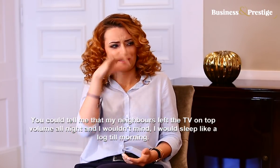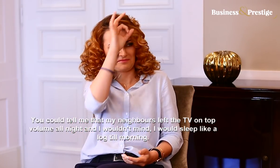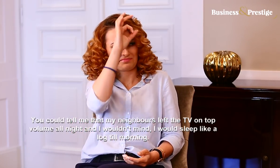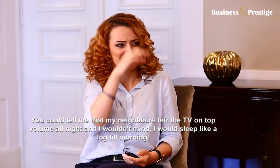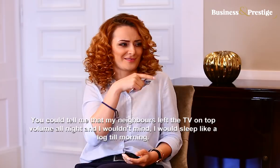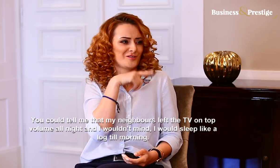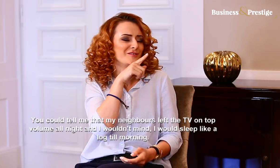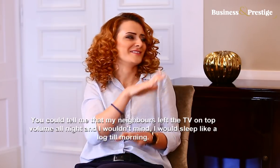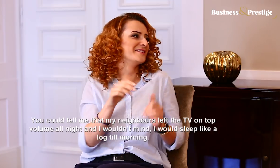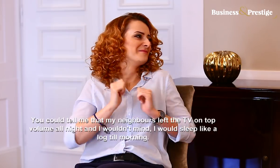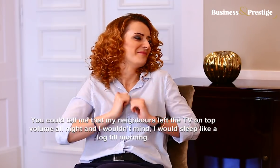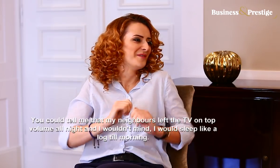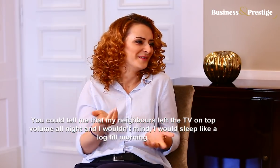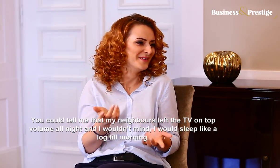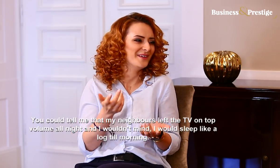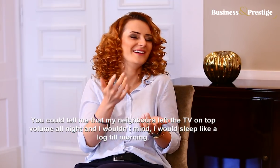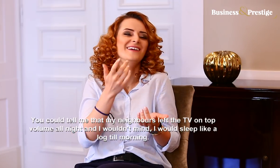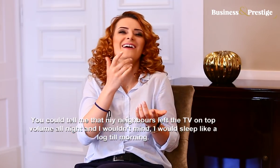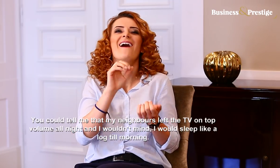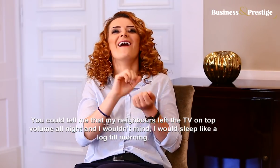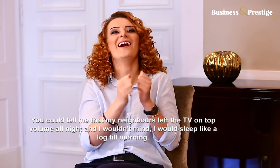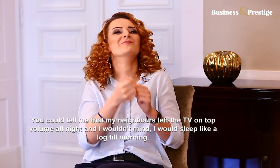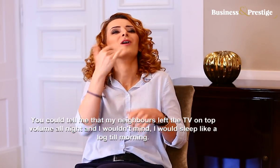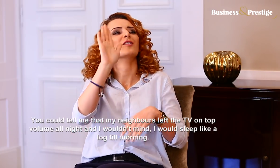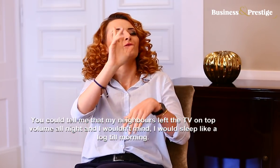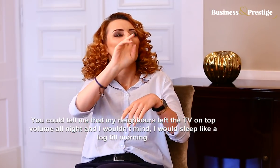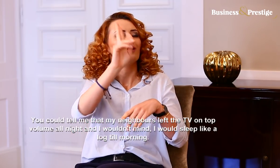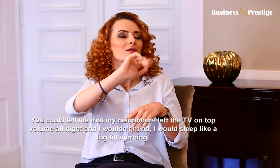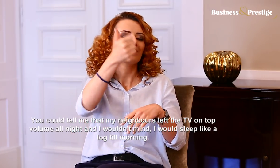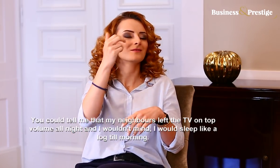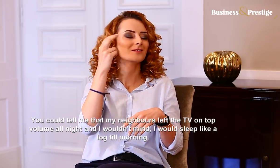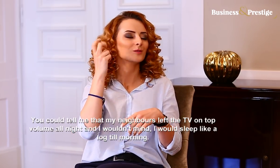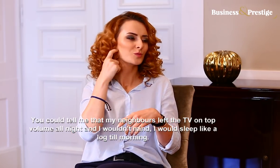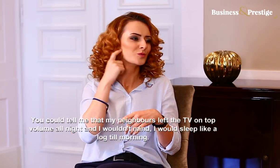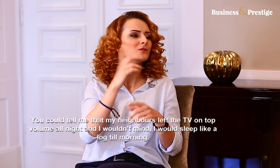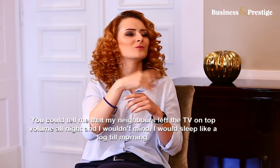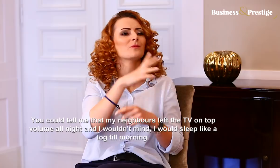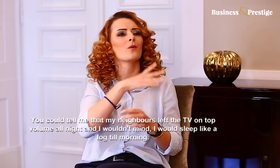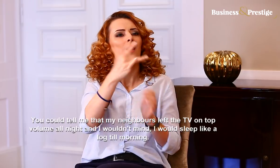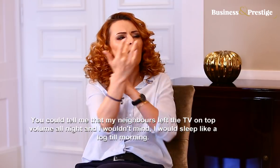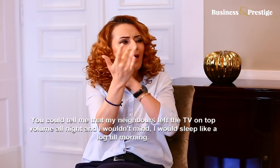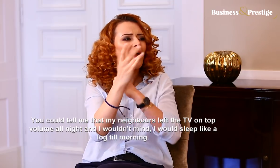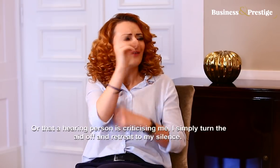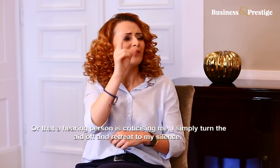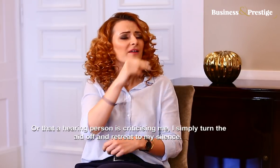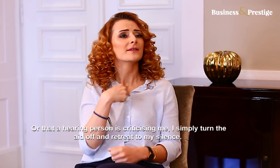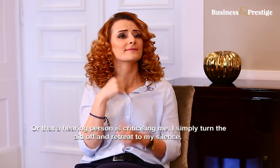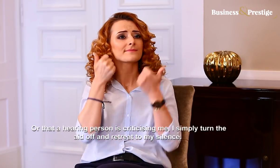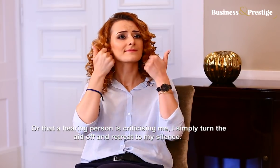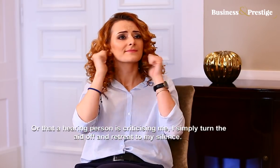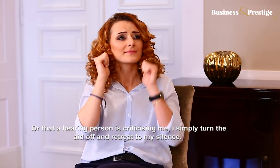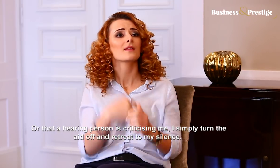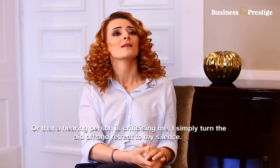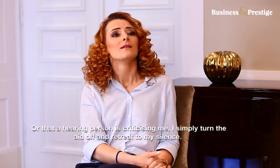po prostu grali na maksa telewizor. Mi to w ogóle nie przeszkadza, spałam spokojnie całą noc. Albo, nie wiem, na przykład jakiś